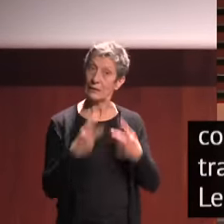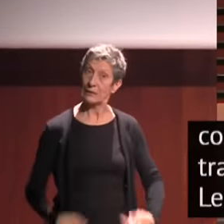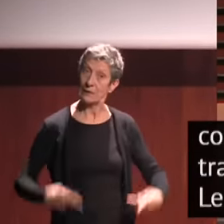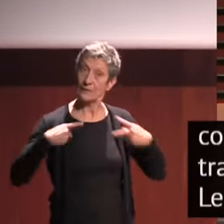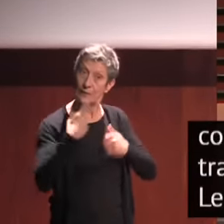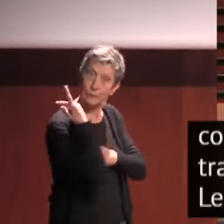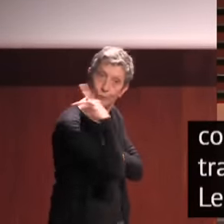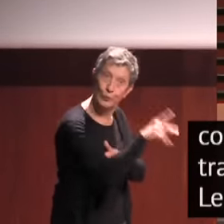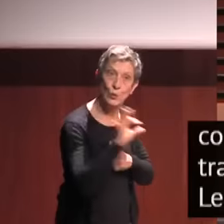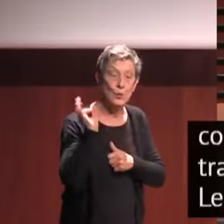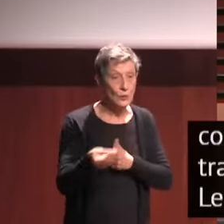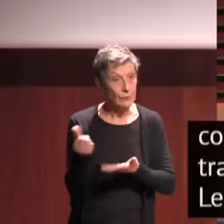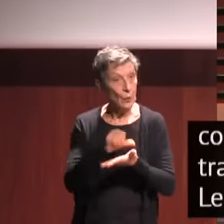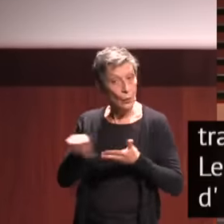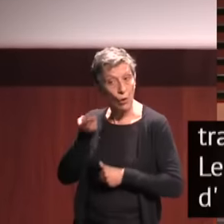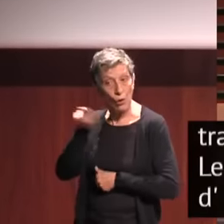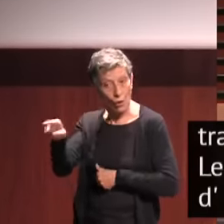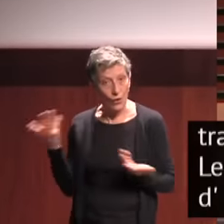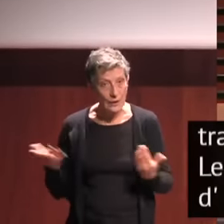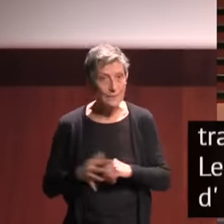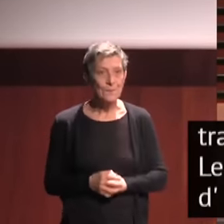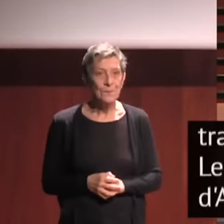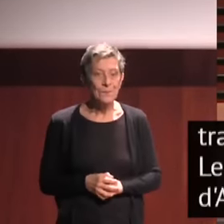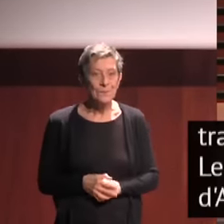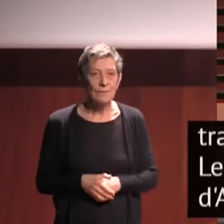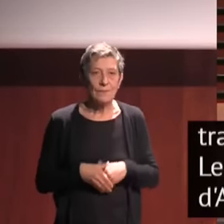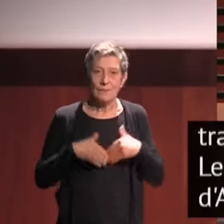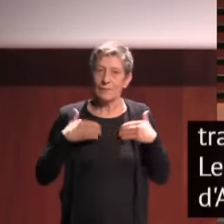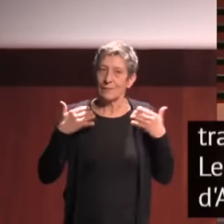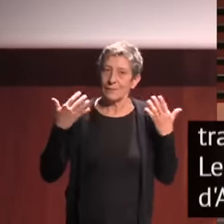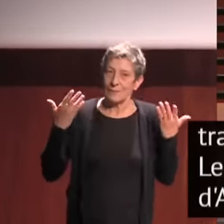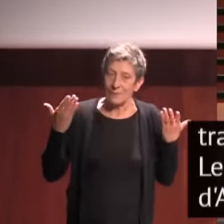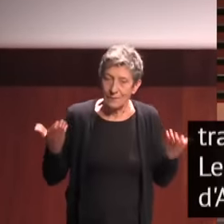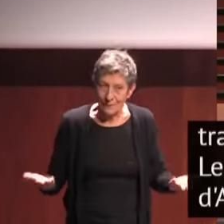Pelletier? C'est là où je pense que la rupture de l'unité